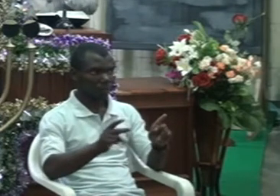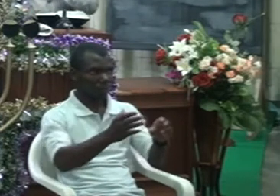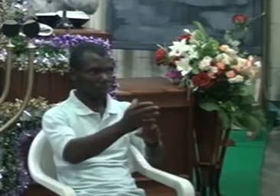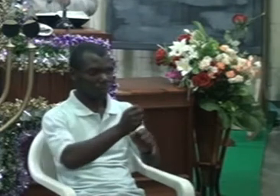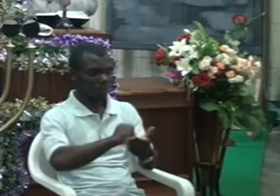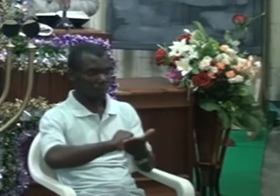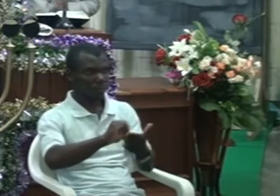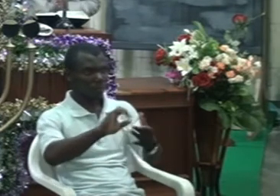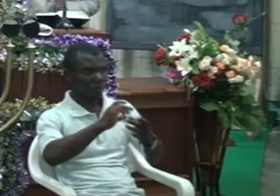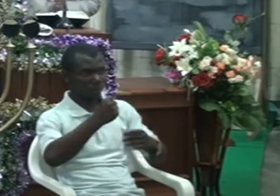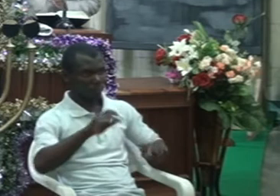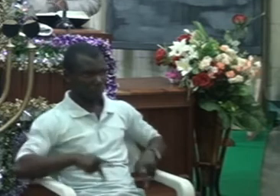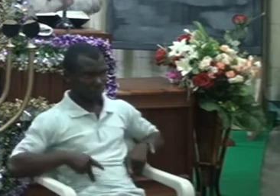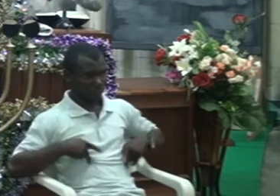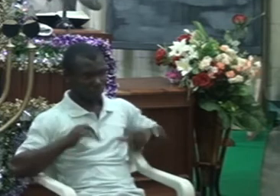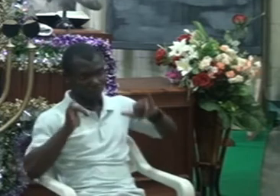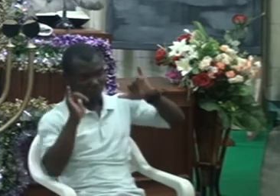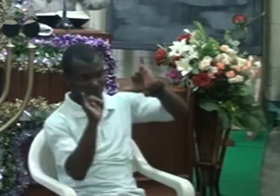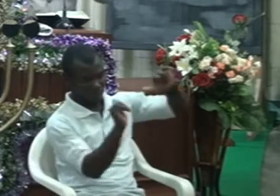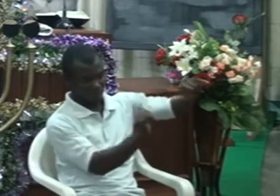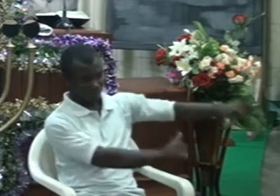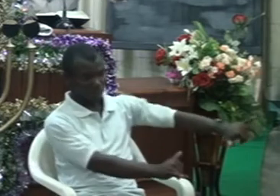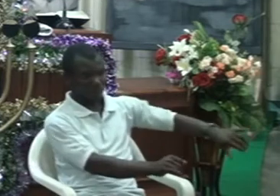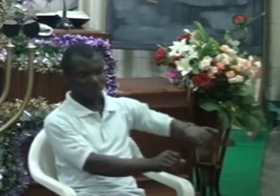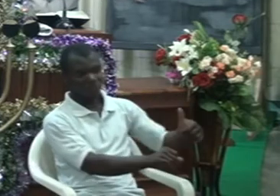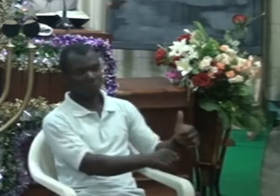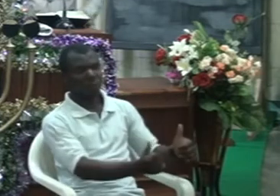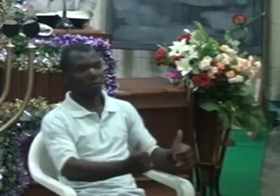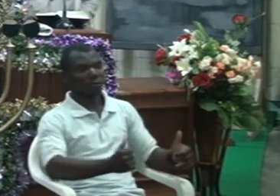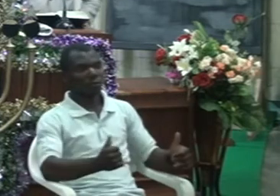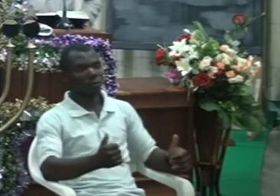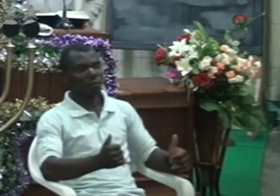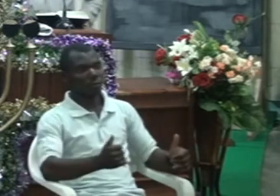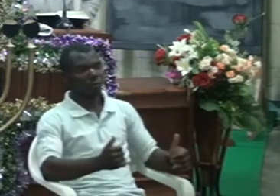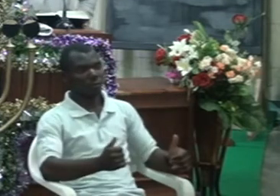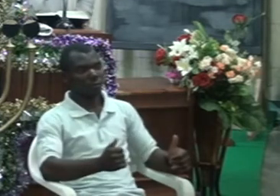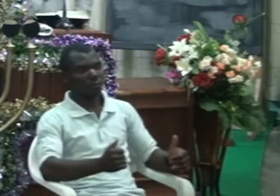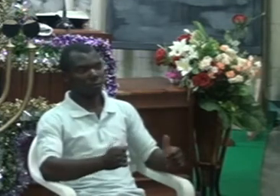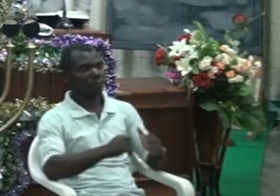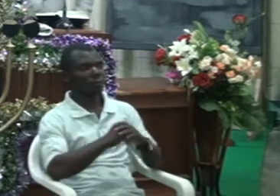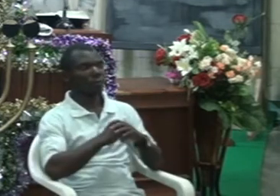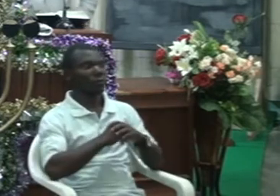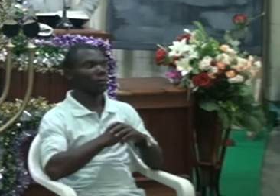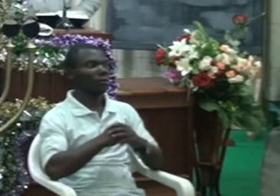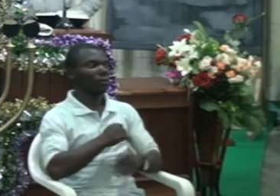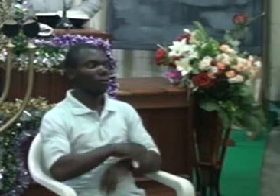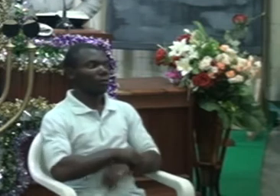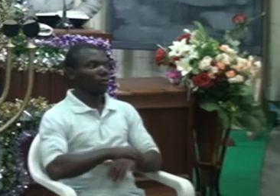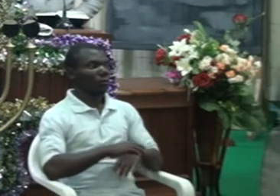prenne soin de sa vie et qu'il laisse à côté la vie des autres. Amen.